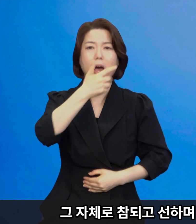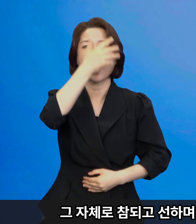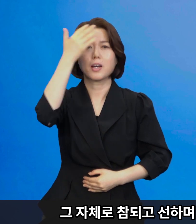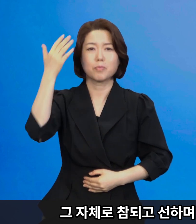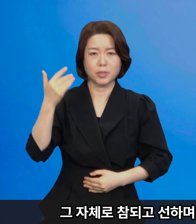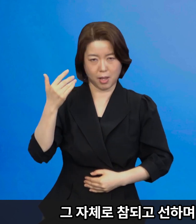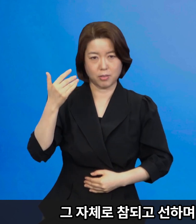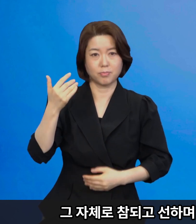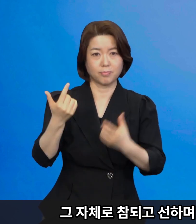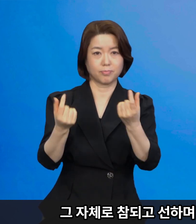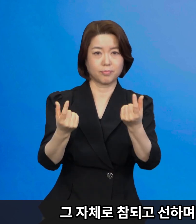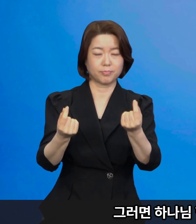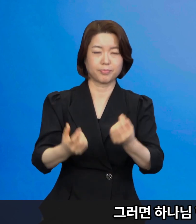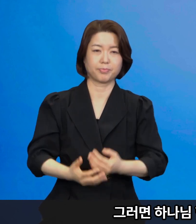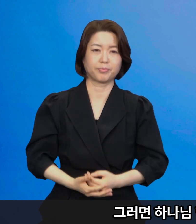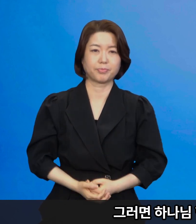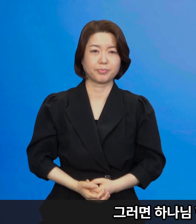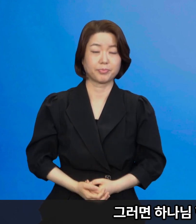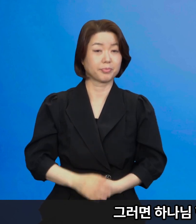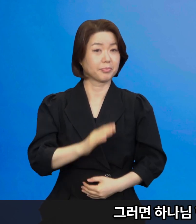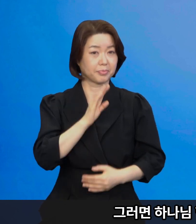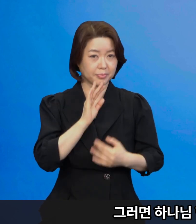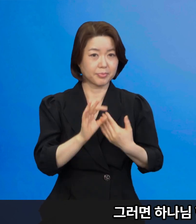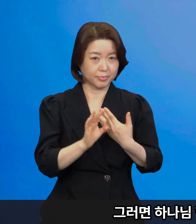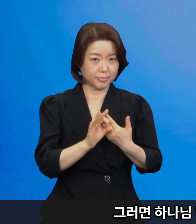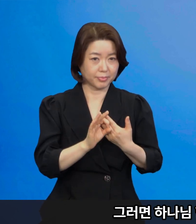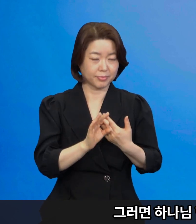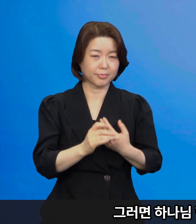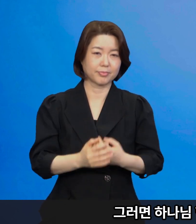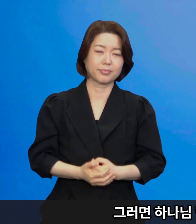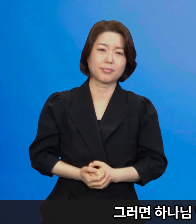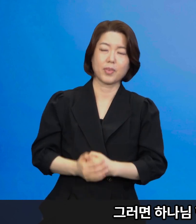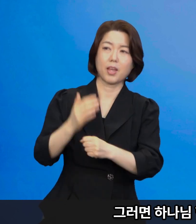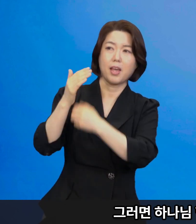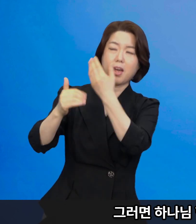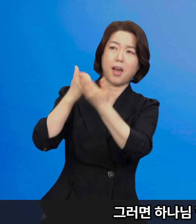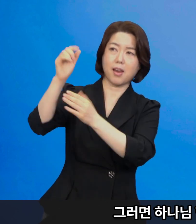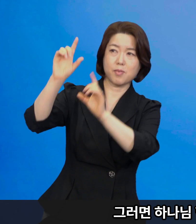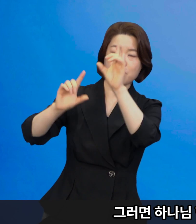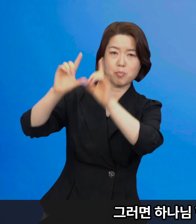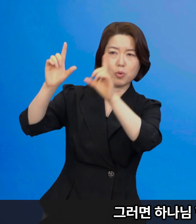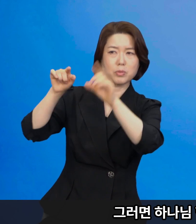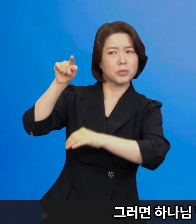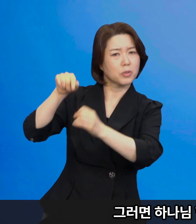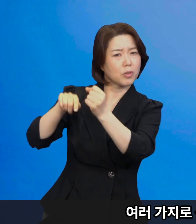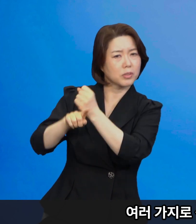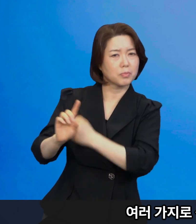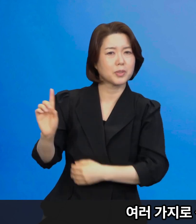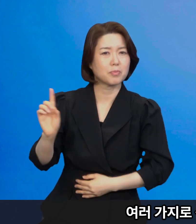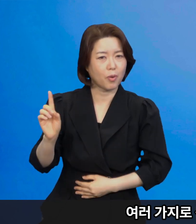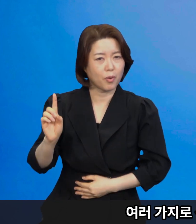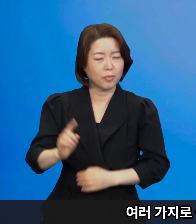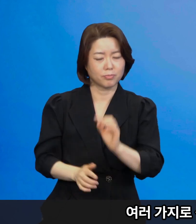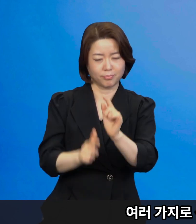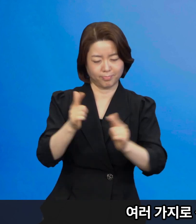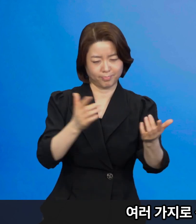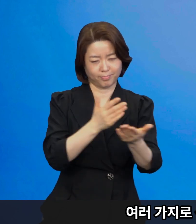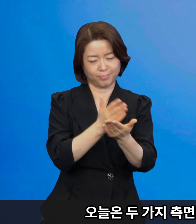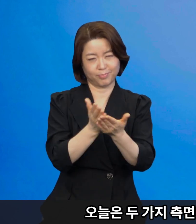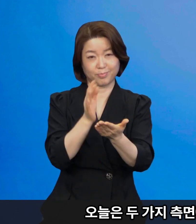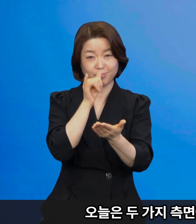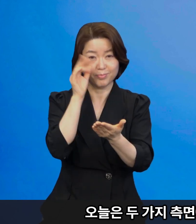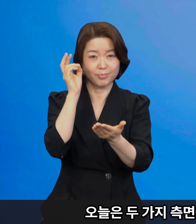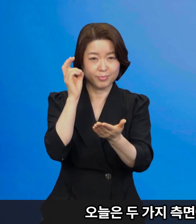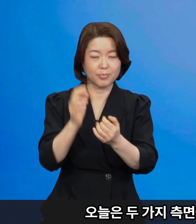말씀이 되겠습니다. 그러면 하나님 형상은 어떤 뜻일까요? 여러 가지로 생각할 수